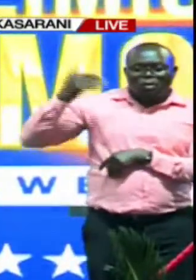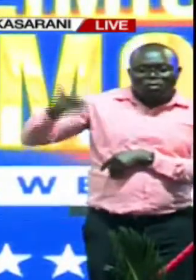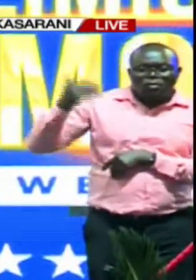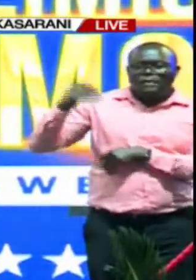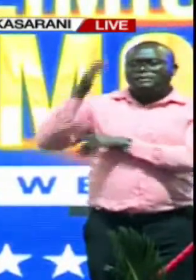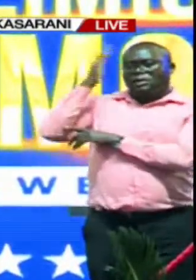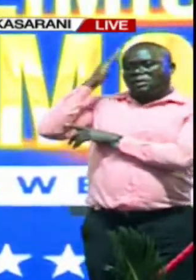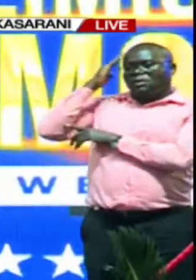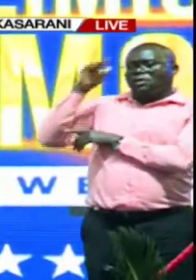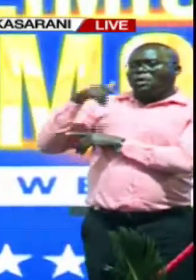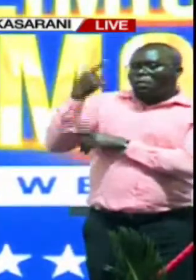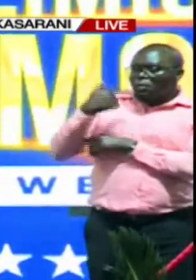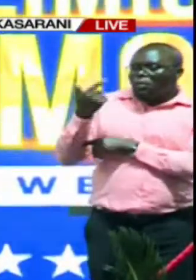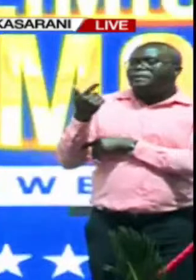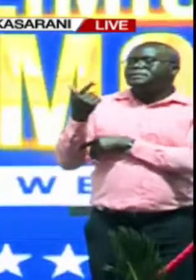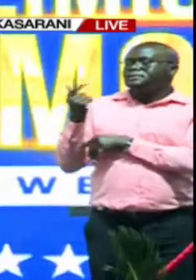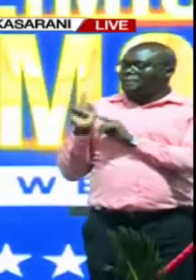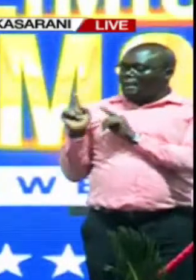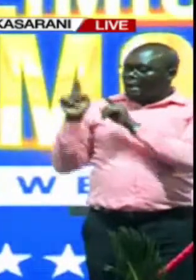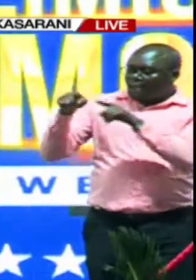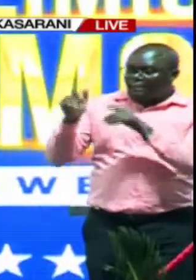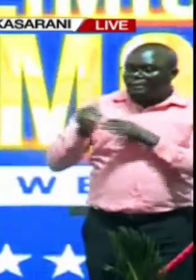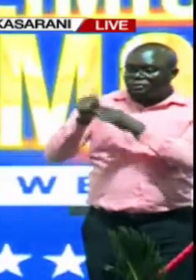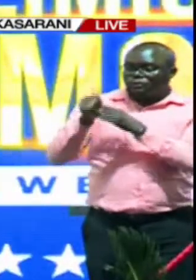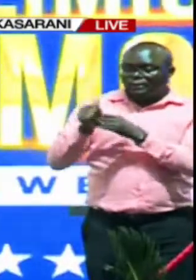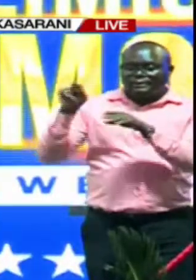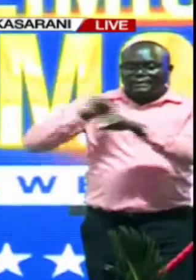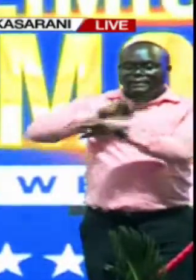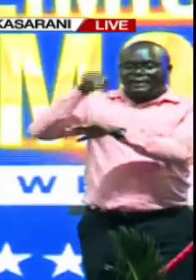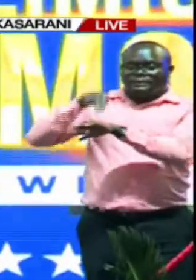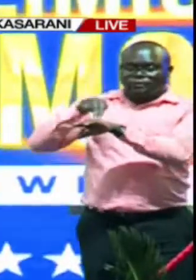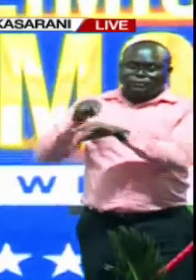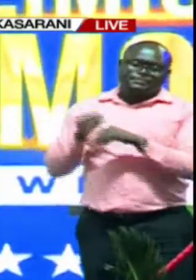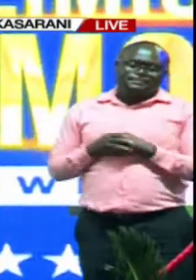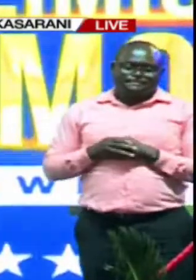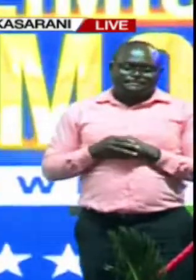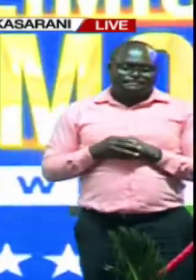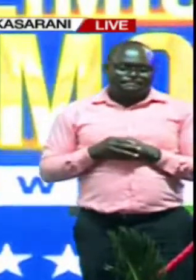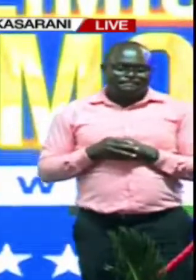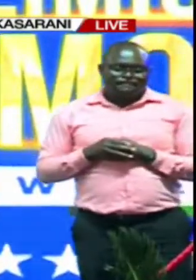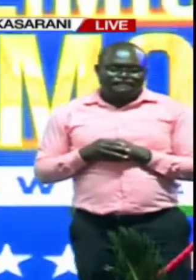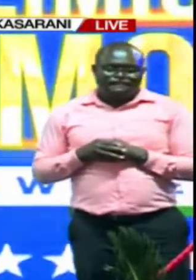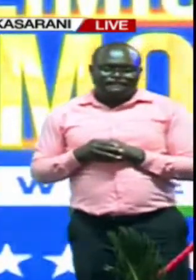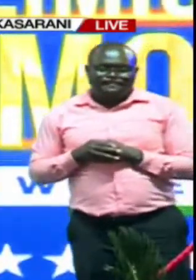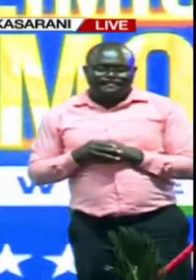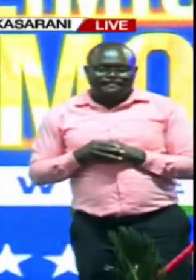know who is coming to lead the nation.